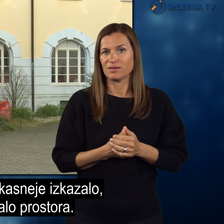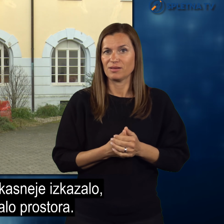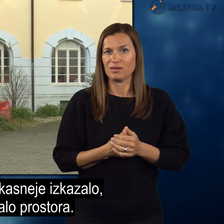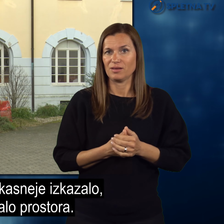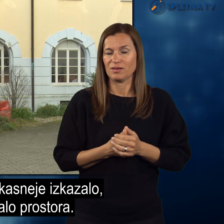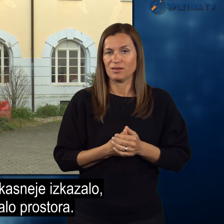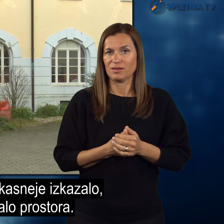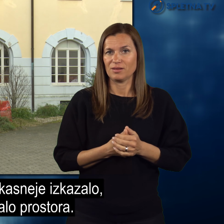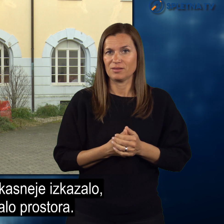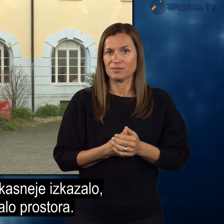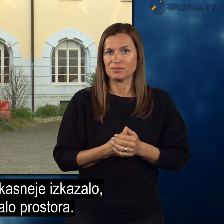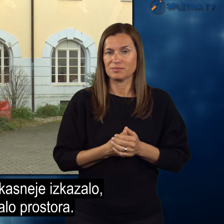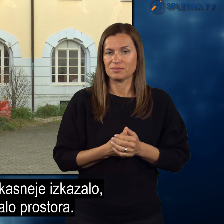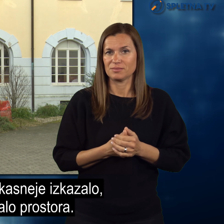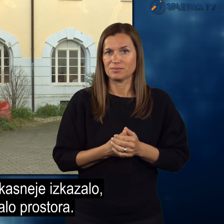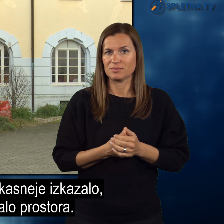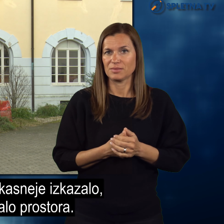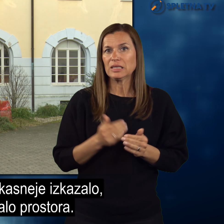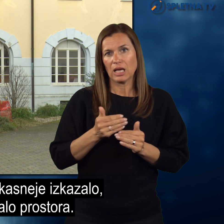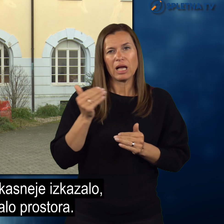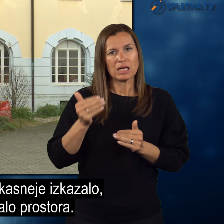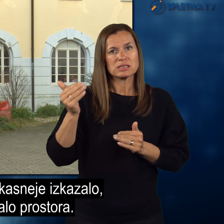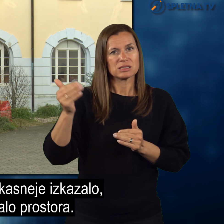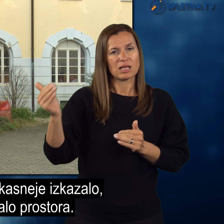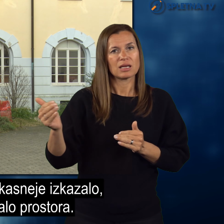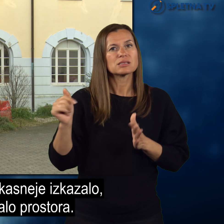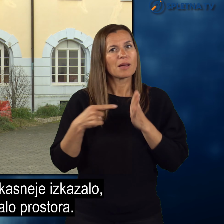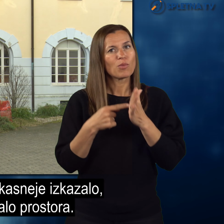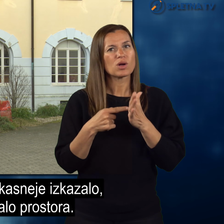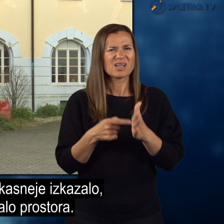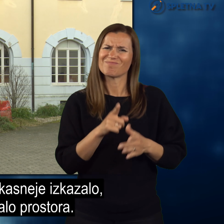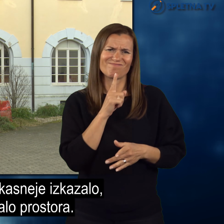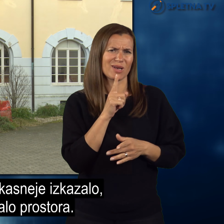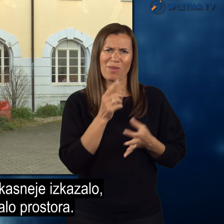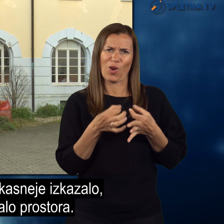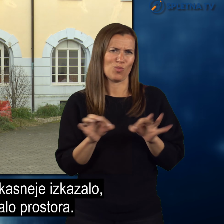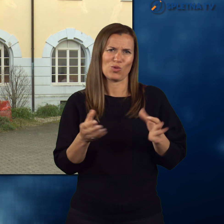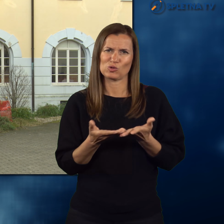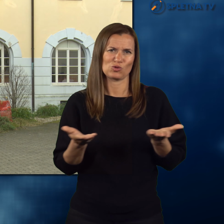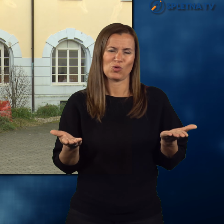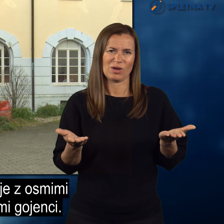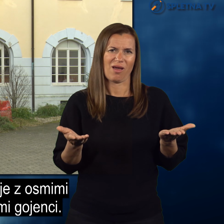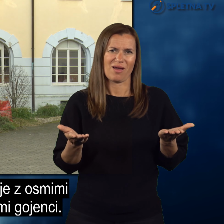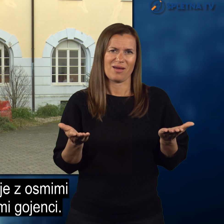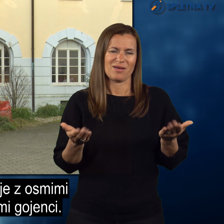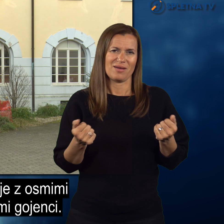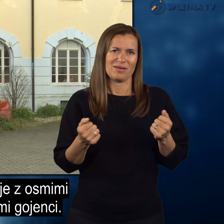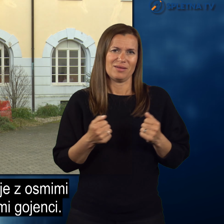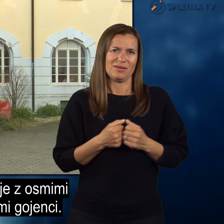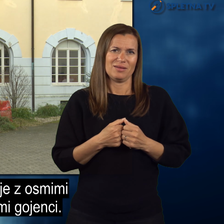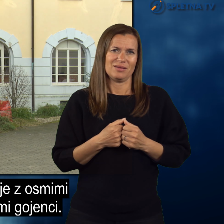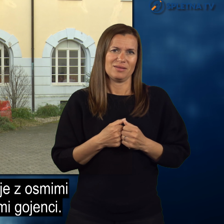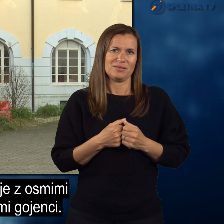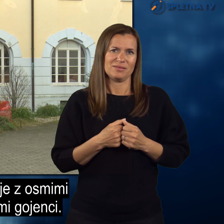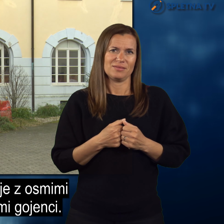Tu se je potem kasneje izkazalo, da je premalo prostora. No, začel je